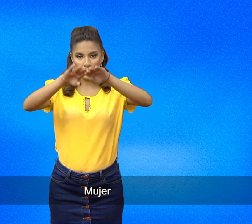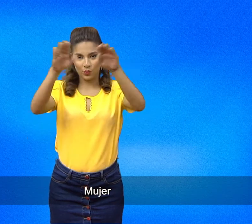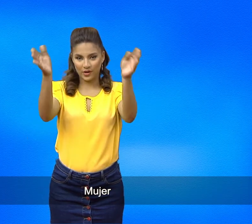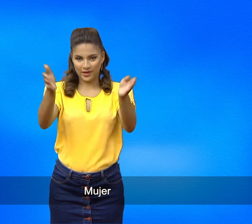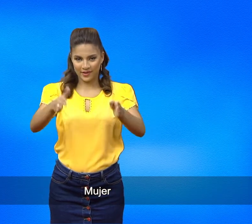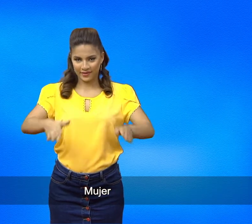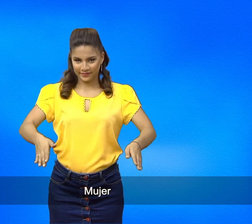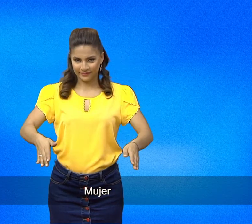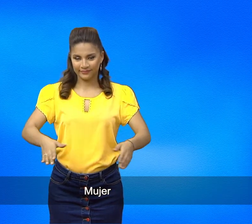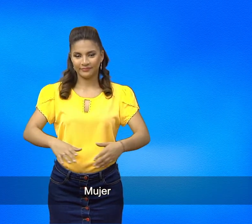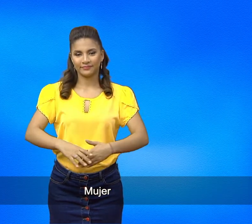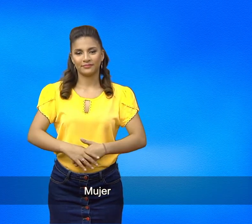mujer